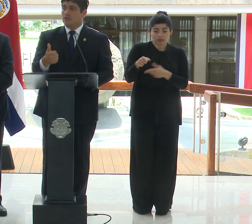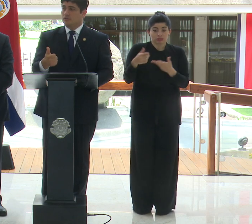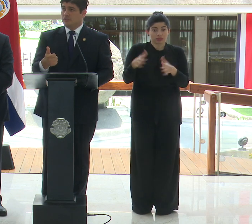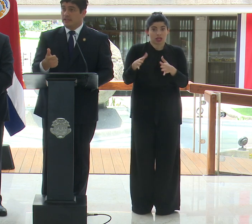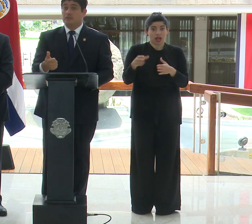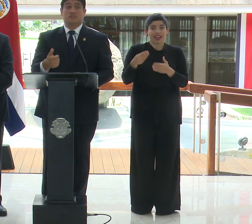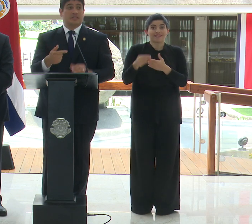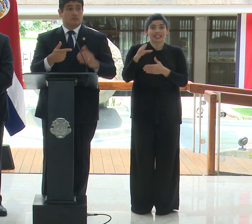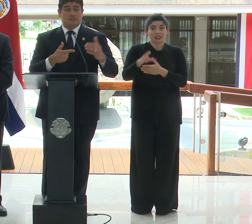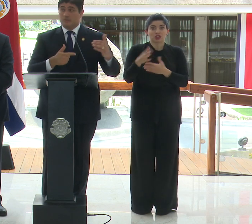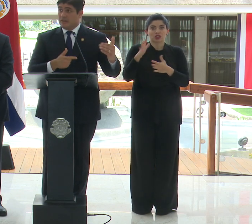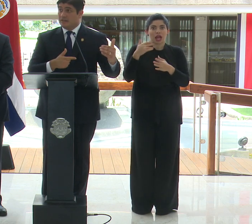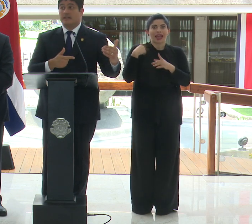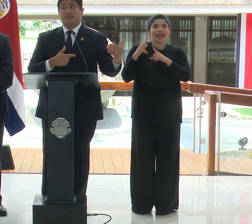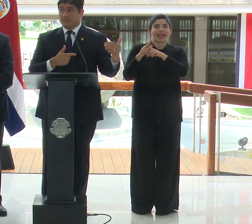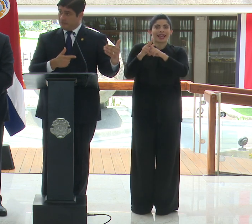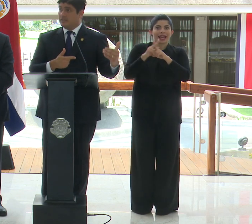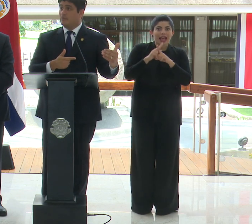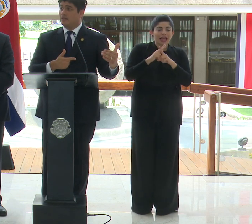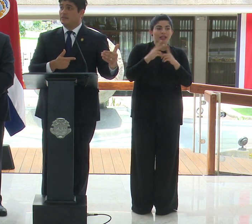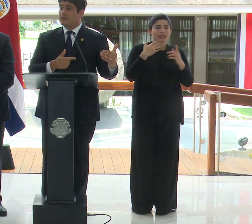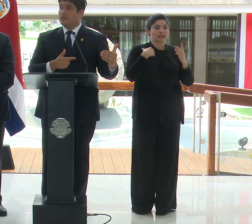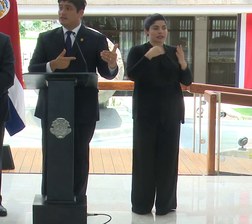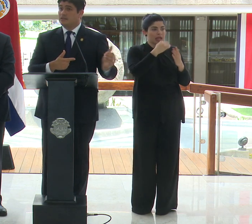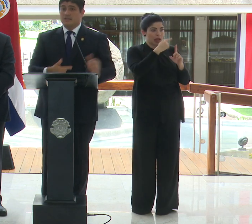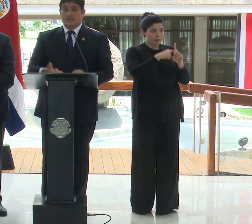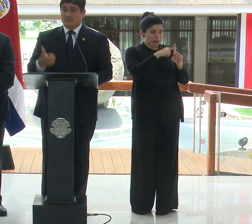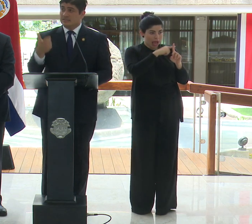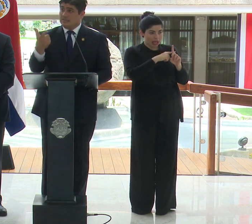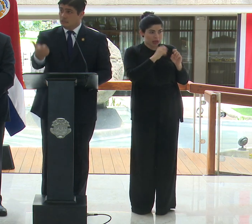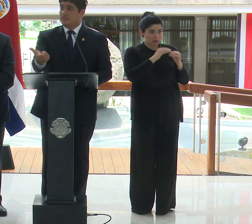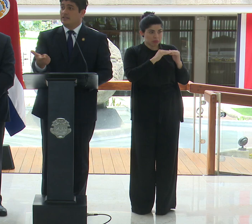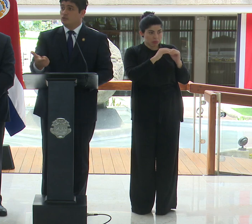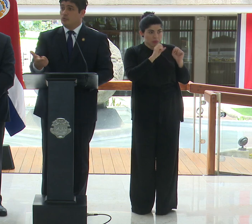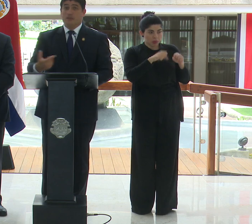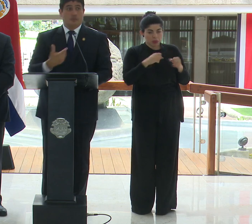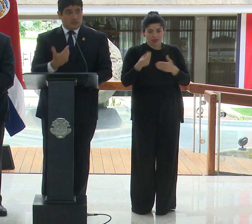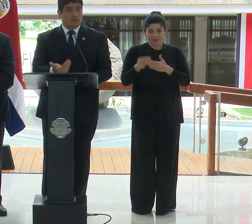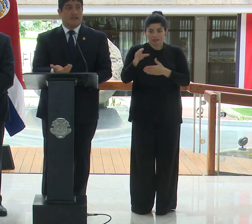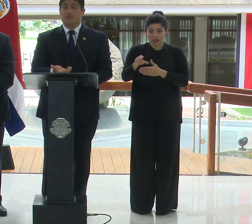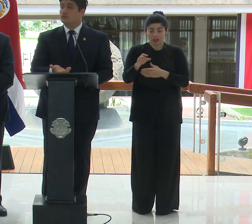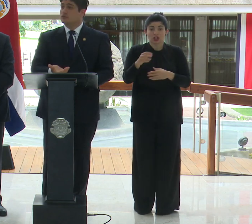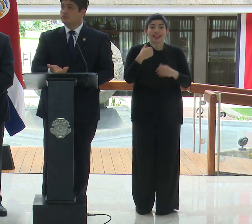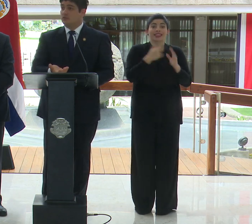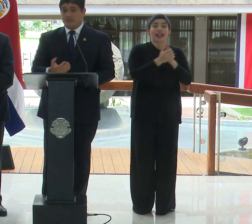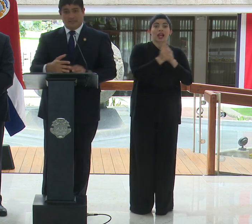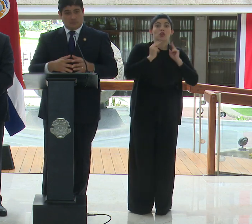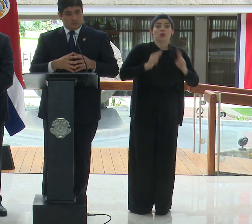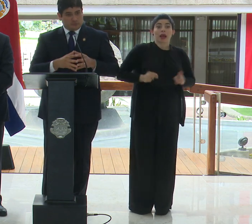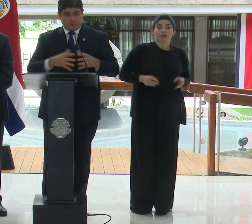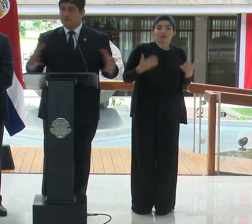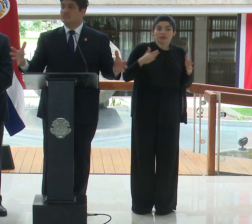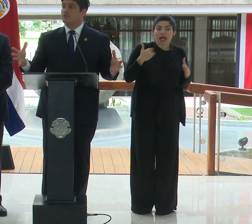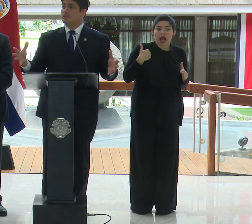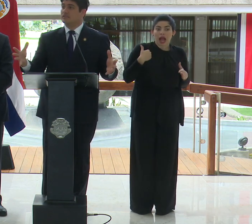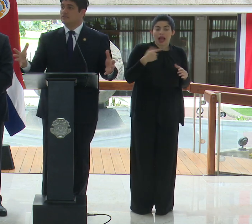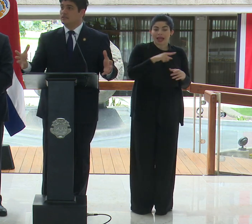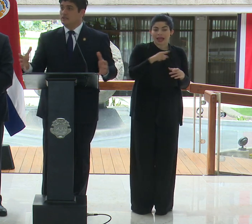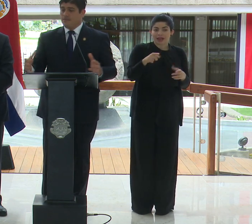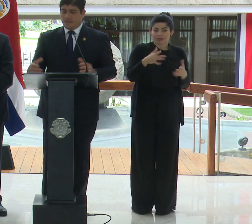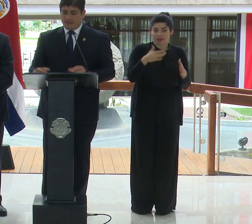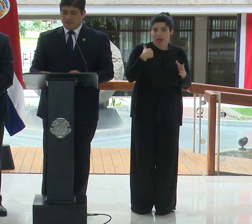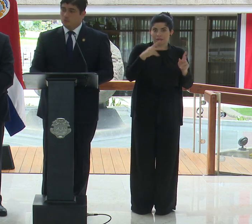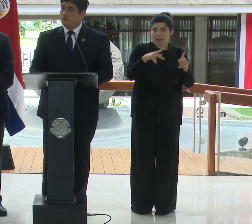tenemos los créditos y tenemos el margen y la estabilidad para tenerla. Necesitamos talento humano, pero lo tenemos. Ahora necesitamos profundizar